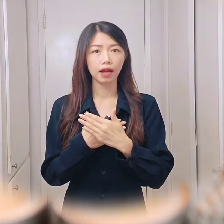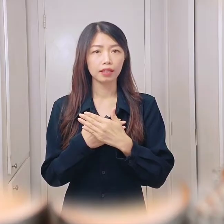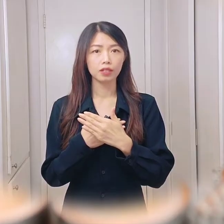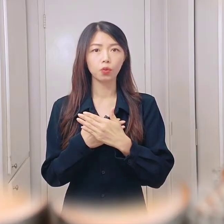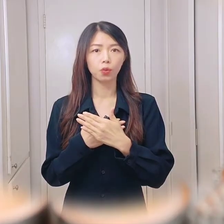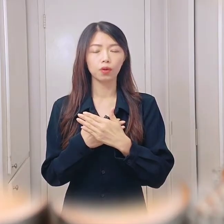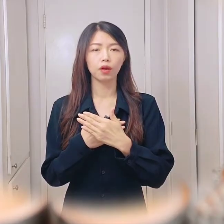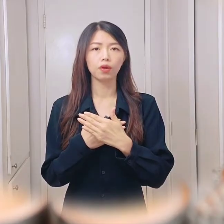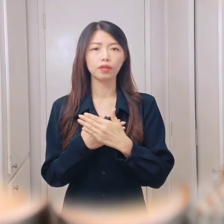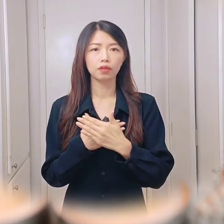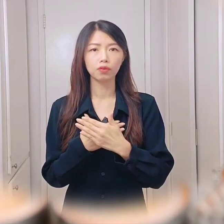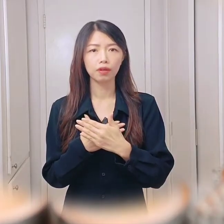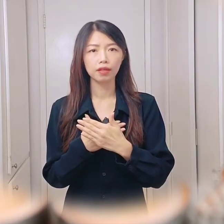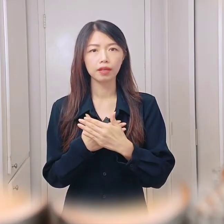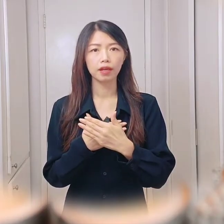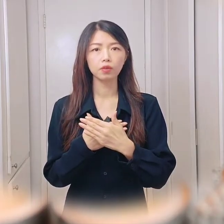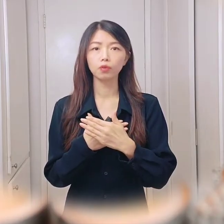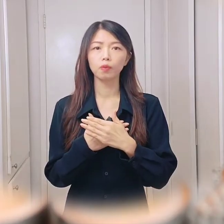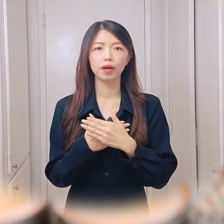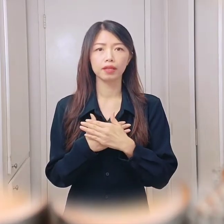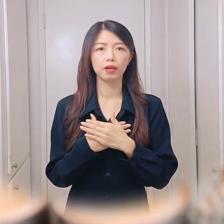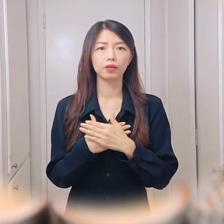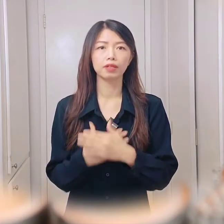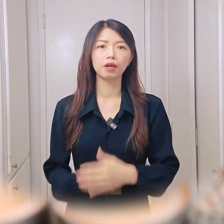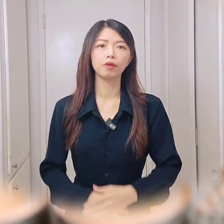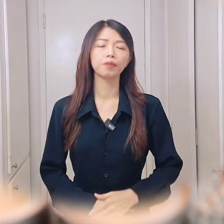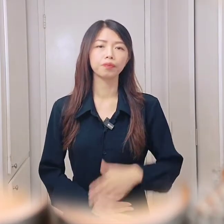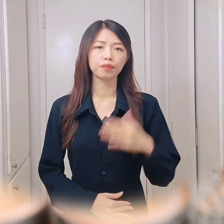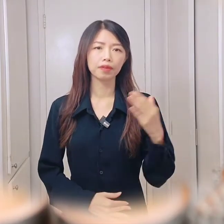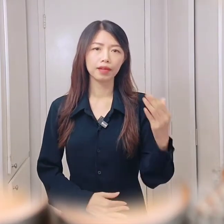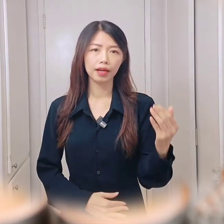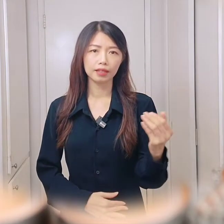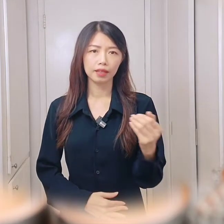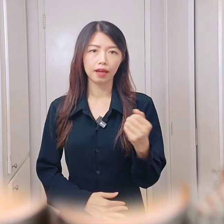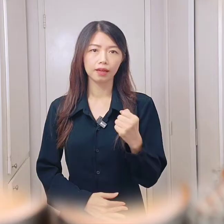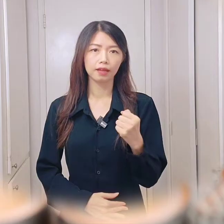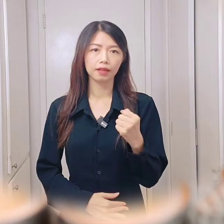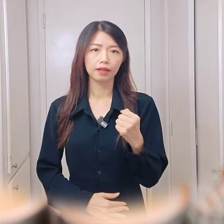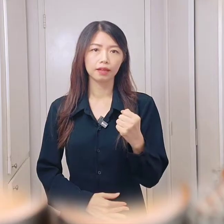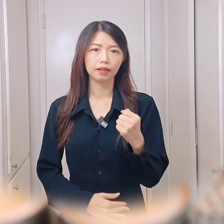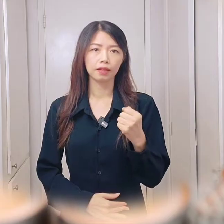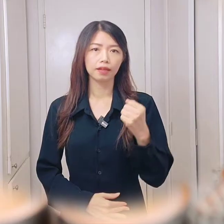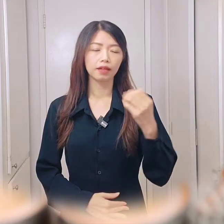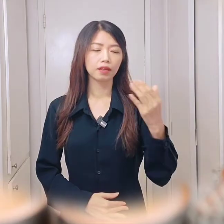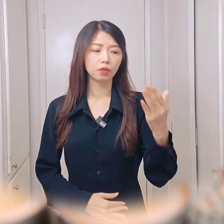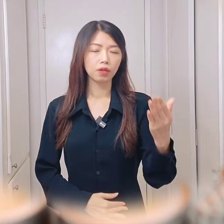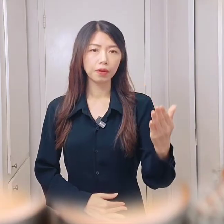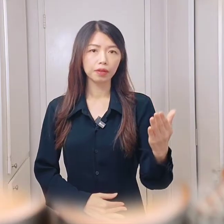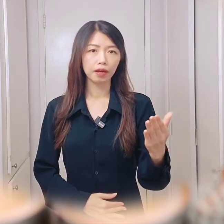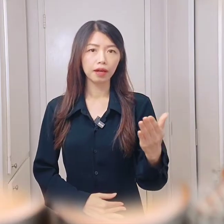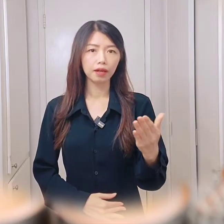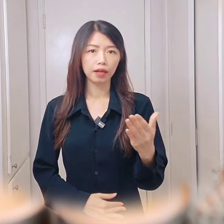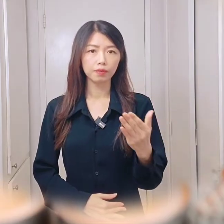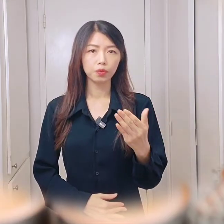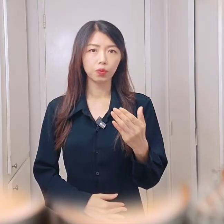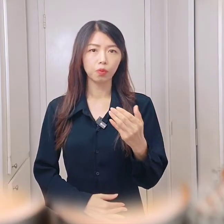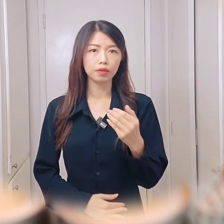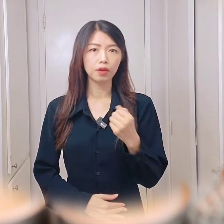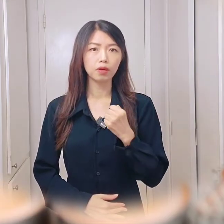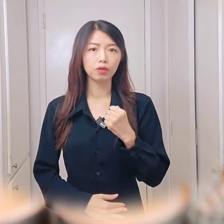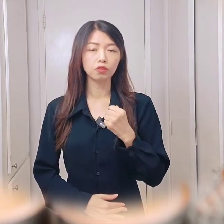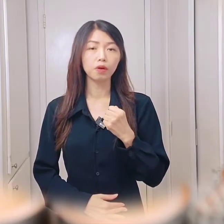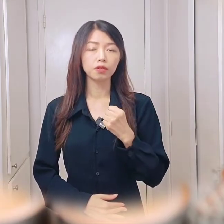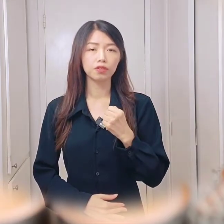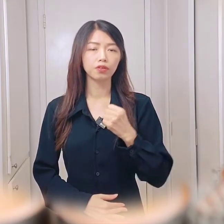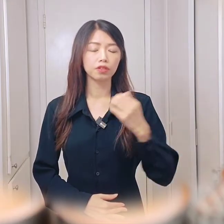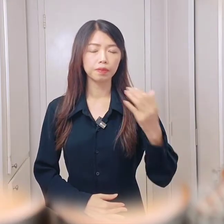가지다, 가지고 라고 한 뜻의 수어를 하는 게 좀 더 맞아요. 그래서 가지다. 손을 폈다가 가슴 쪽으로